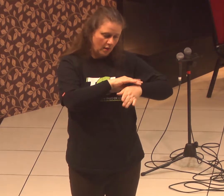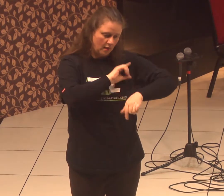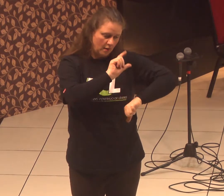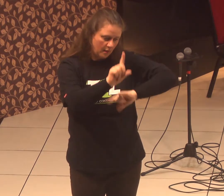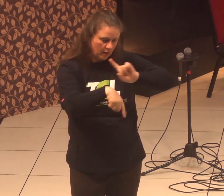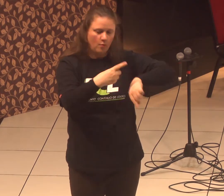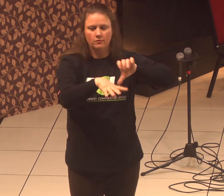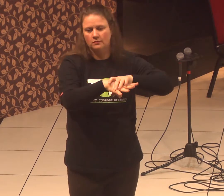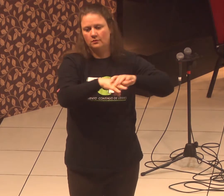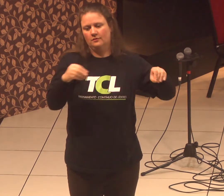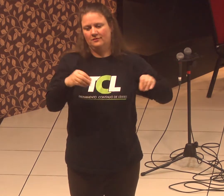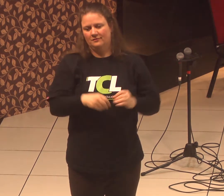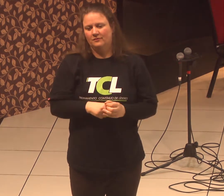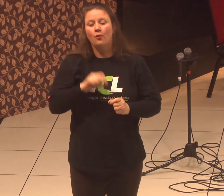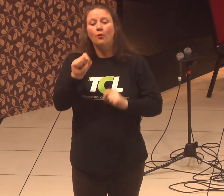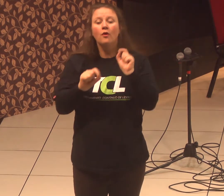Qual que é a função de um sinal?